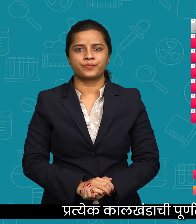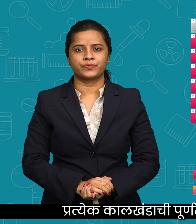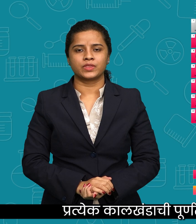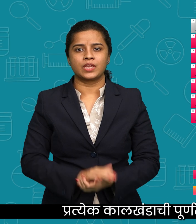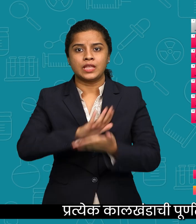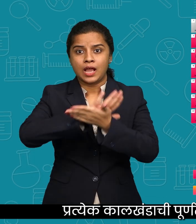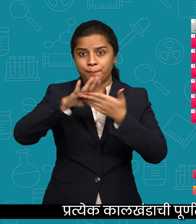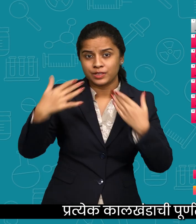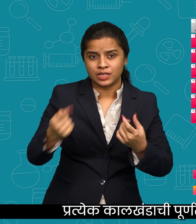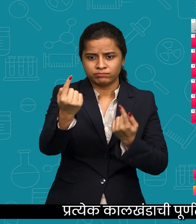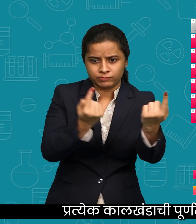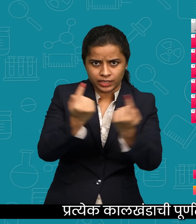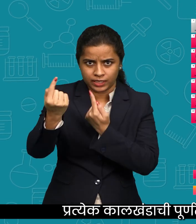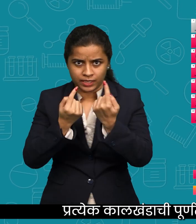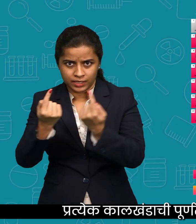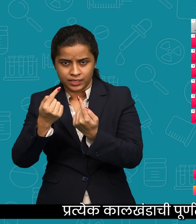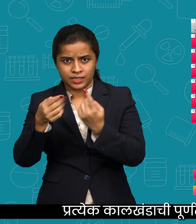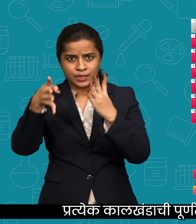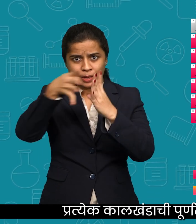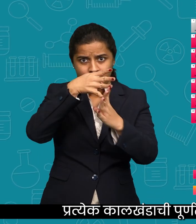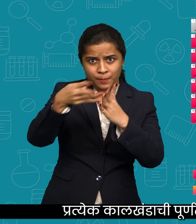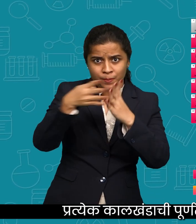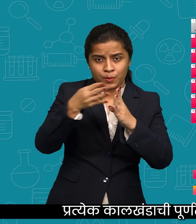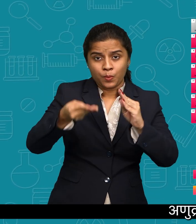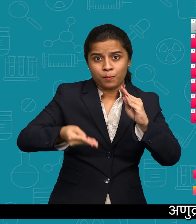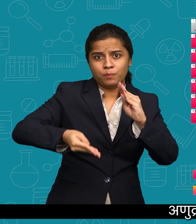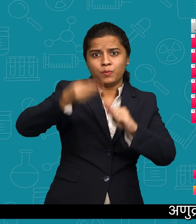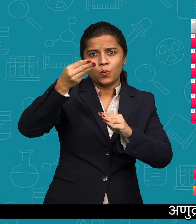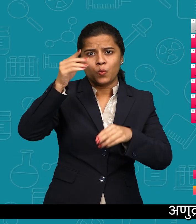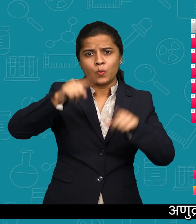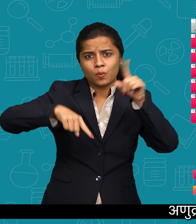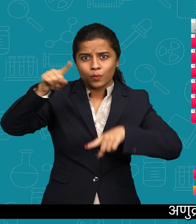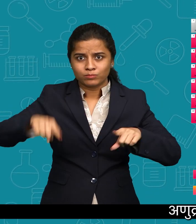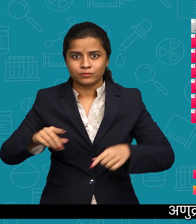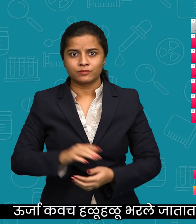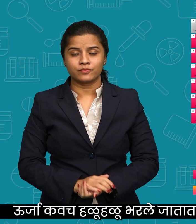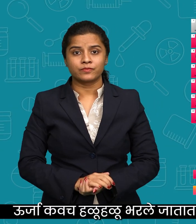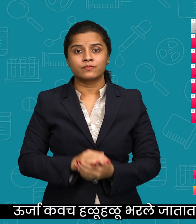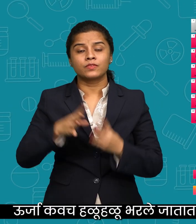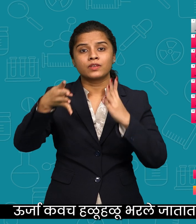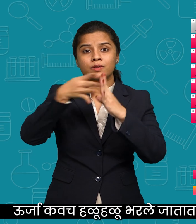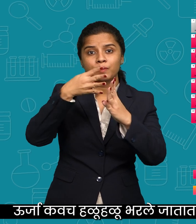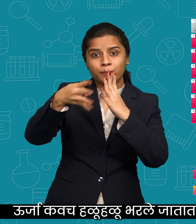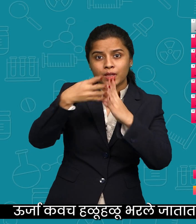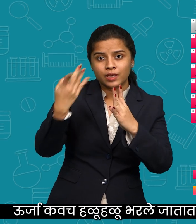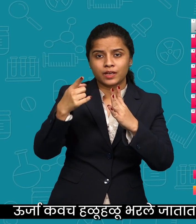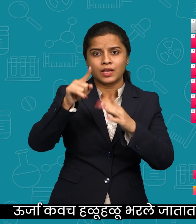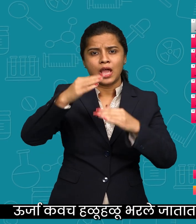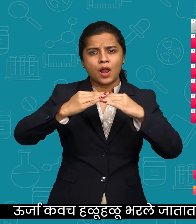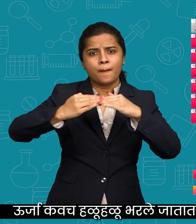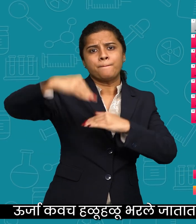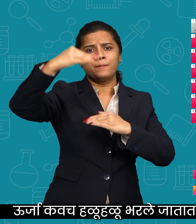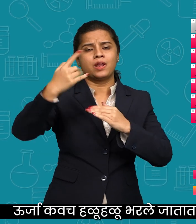प्रत्येक कालखंडाची पूर्णता अधिक तार्किक असते. एका कालखंडात अणुक्रमांक वाढत असताना ऊर्जा कवच हळूहळू भरले